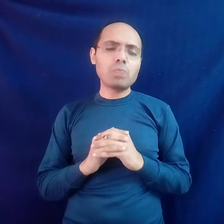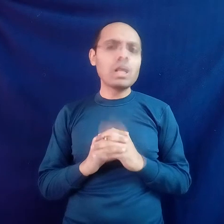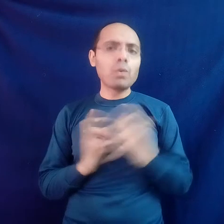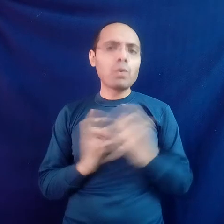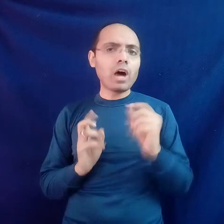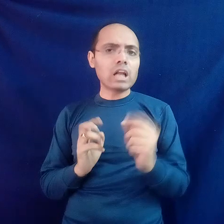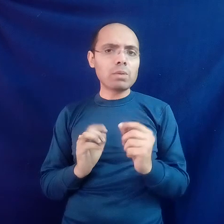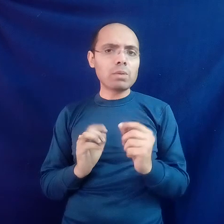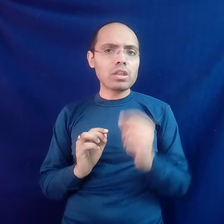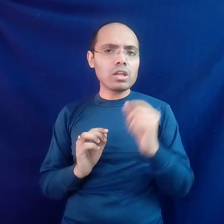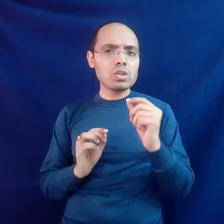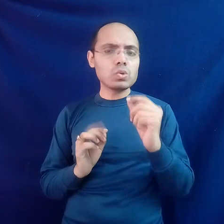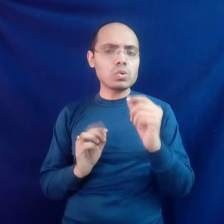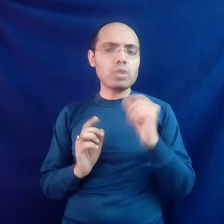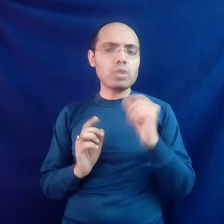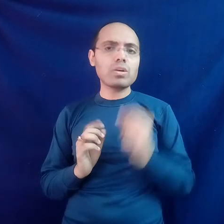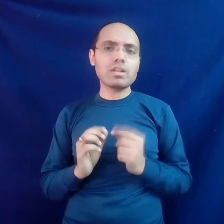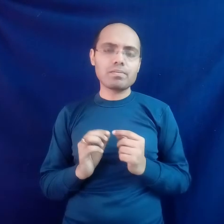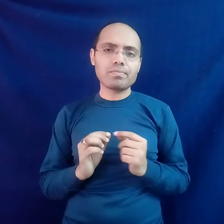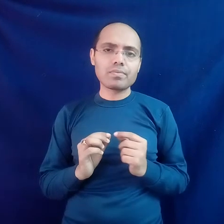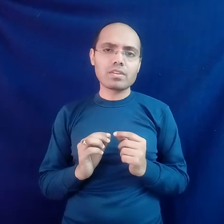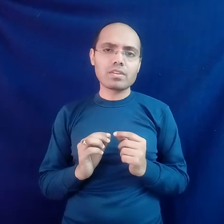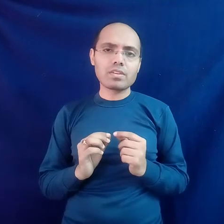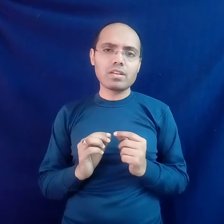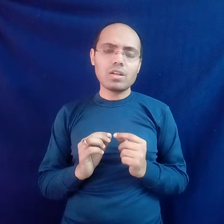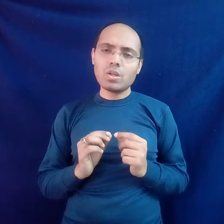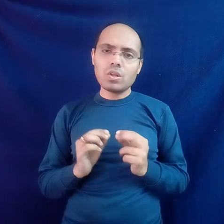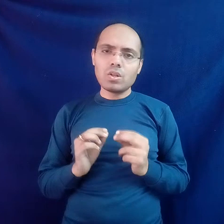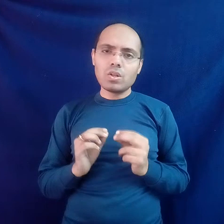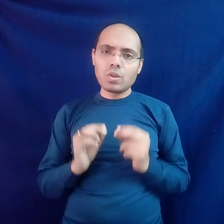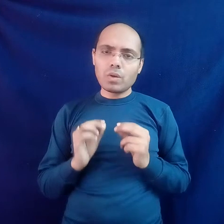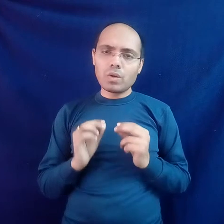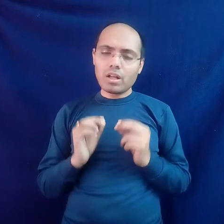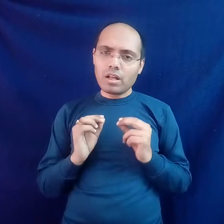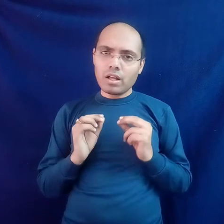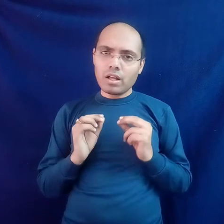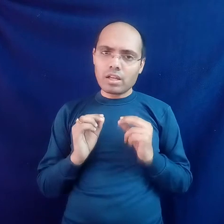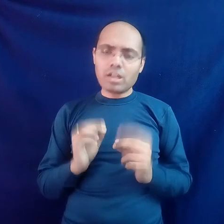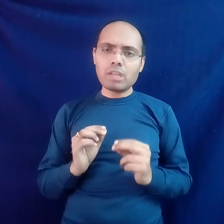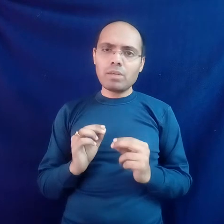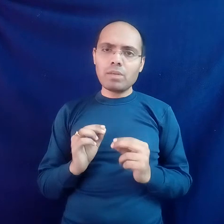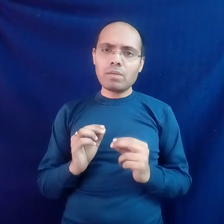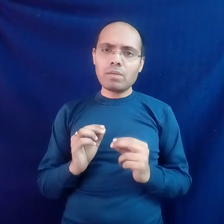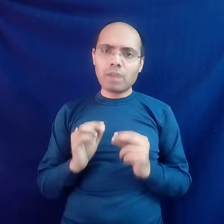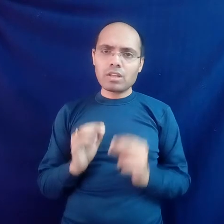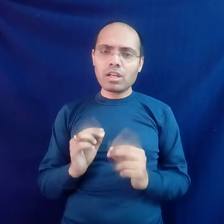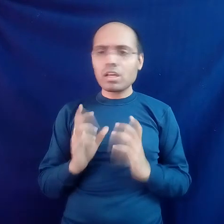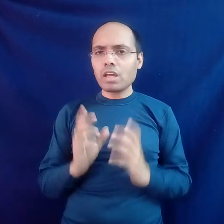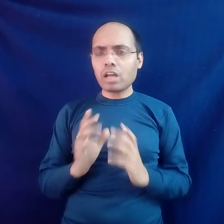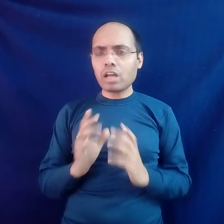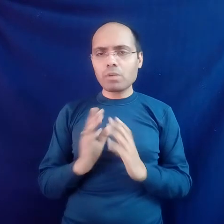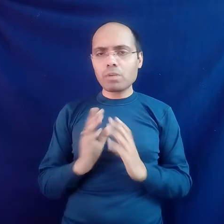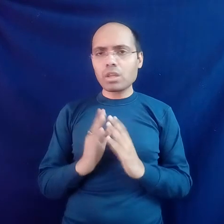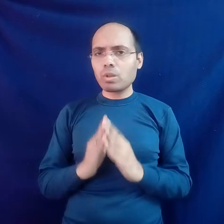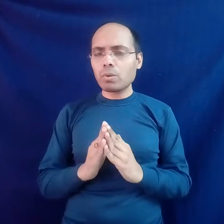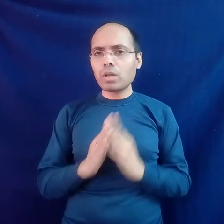है वो आत्मा से जुड़ी हुई है। तो हकीकत में बात यह है कि आत्मा का अस्तित्व होता